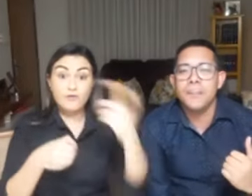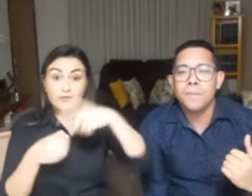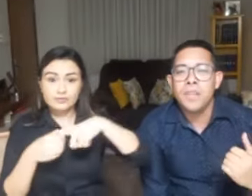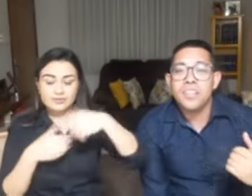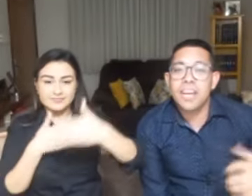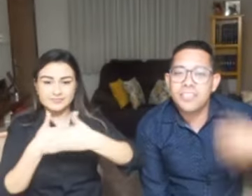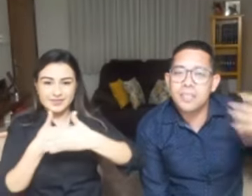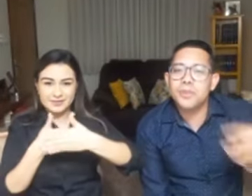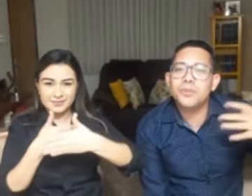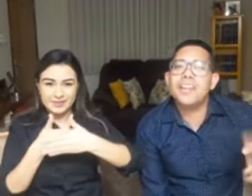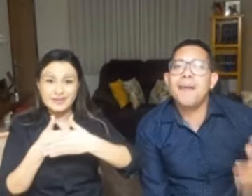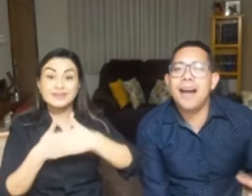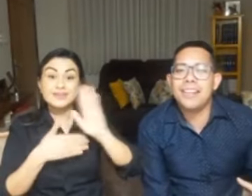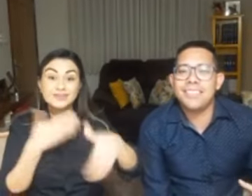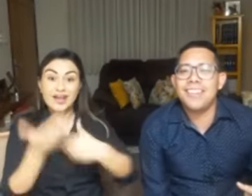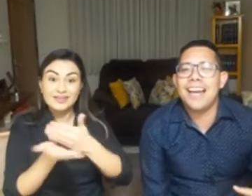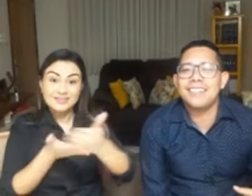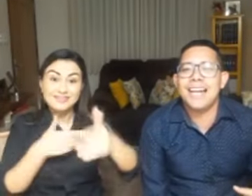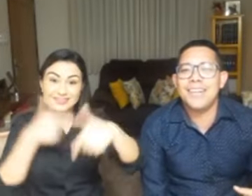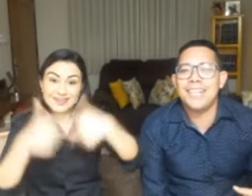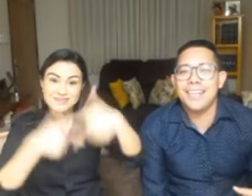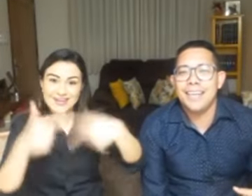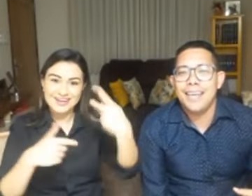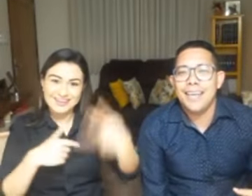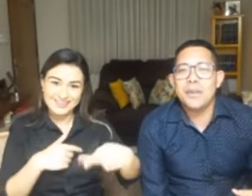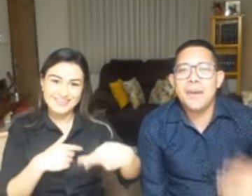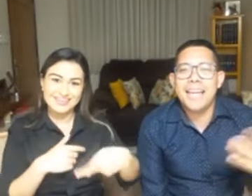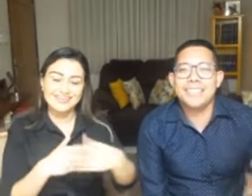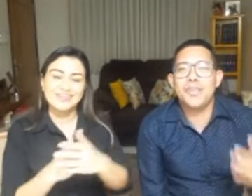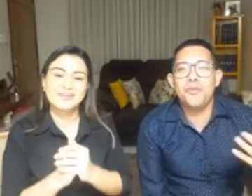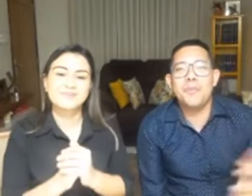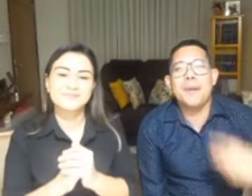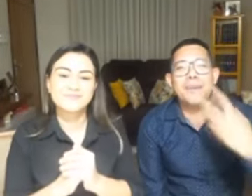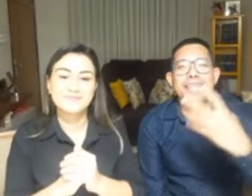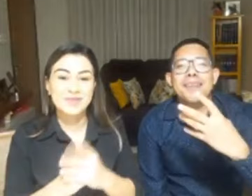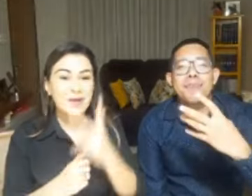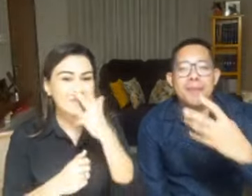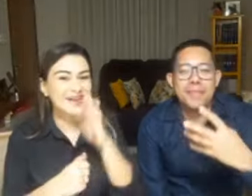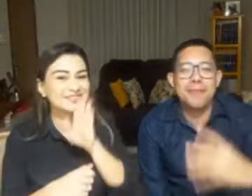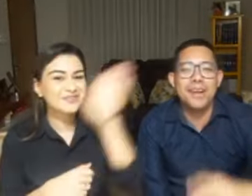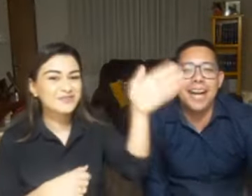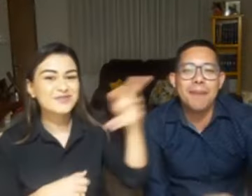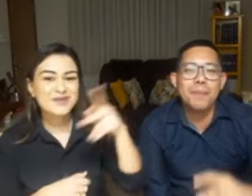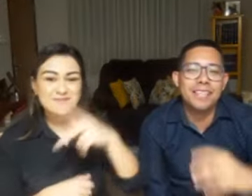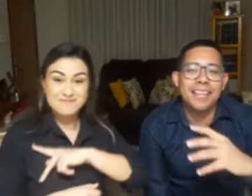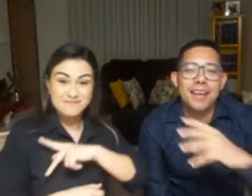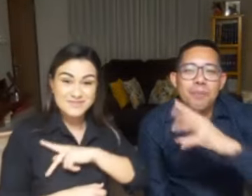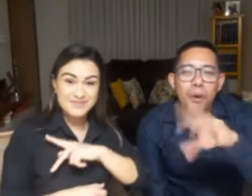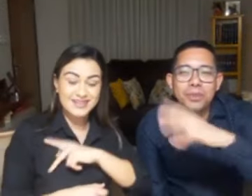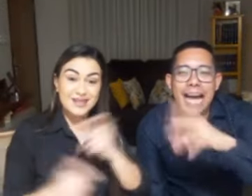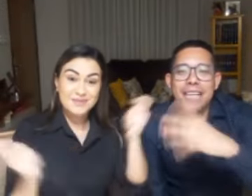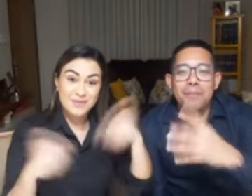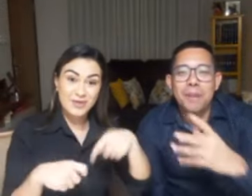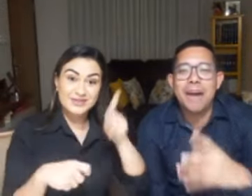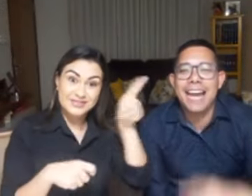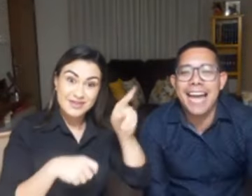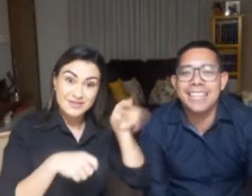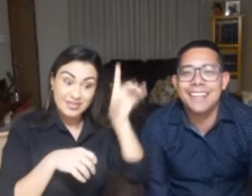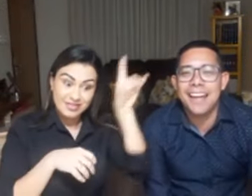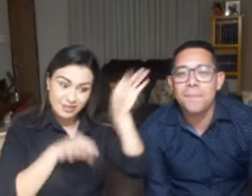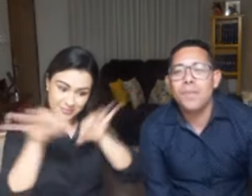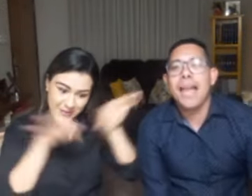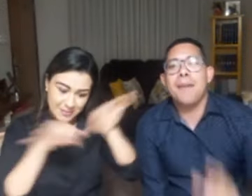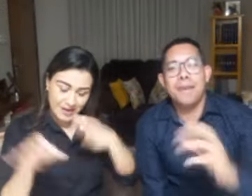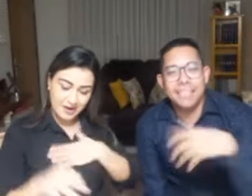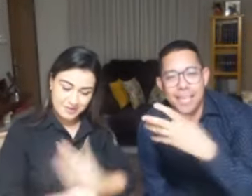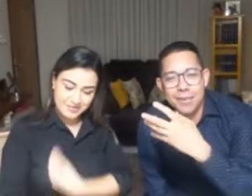cidade, já tínhamos um trabalho sendo realizado aqui. Então, parece que eu fui para Pindamonhangaba para ser moldado e preparado,